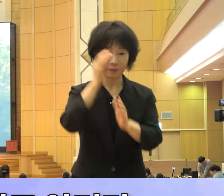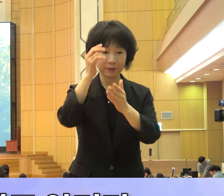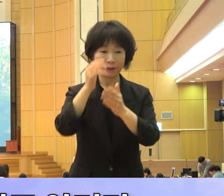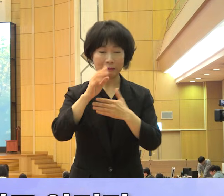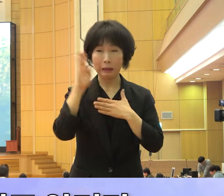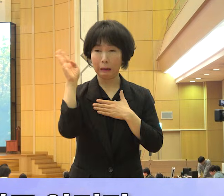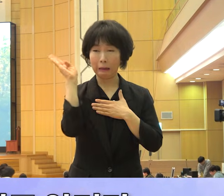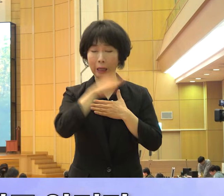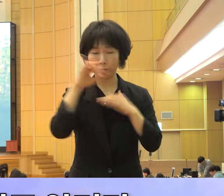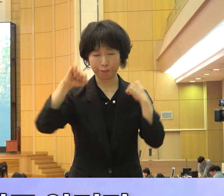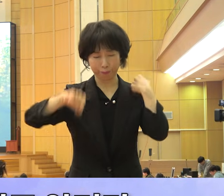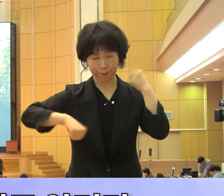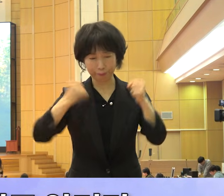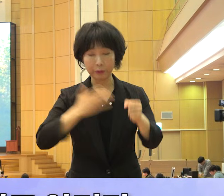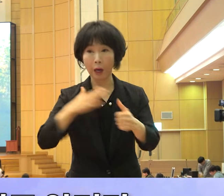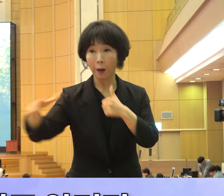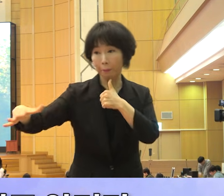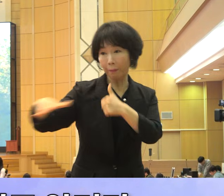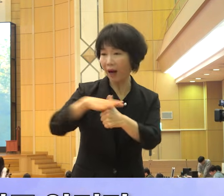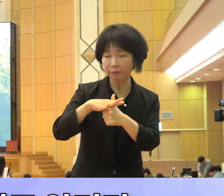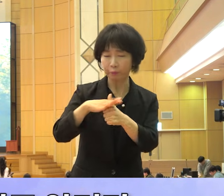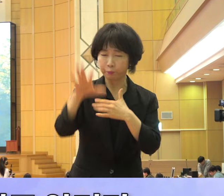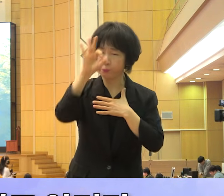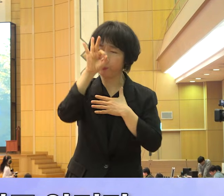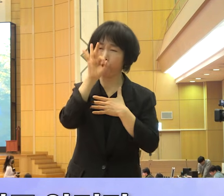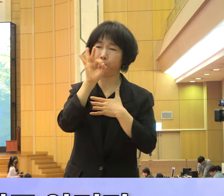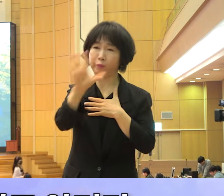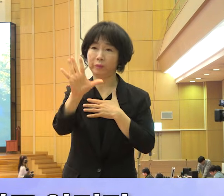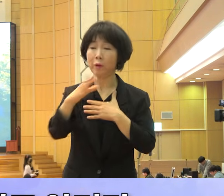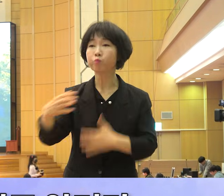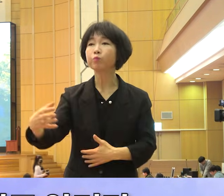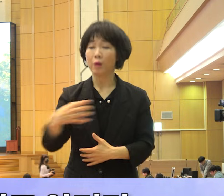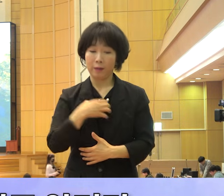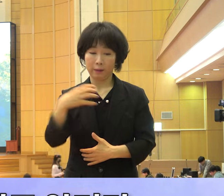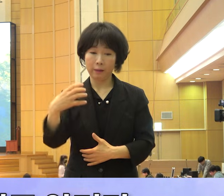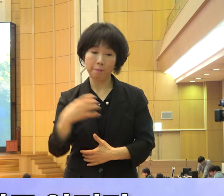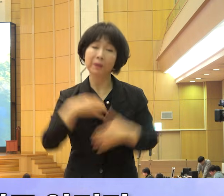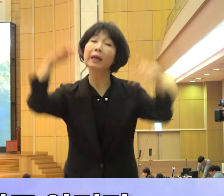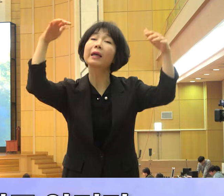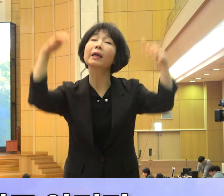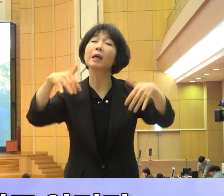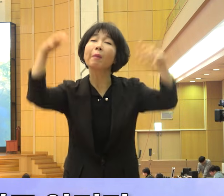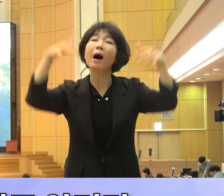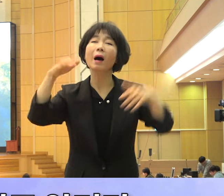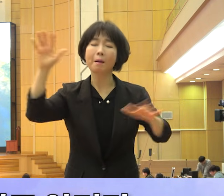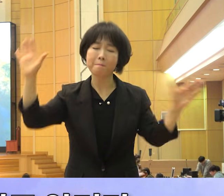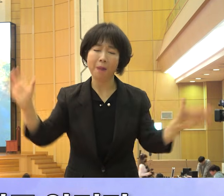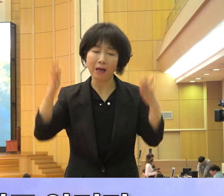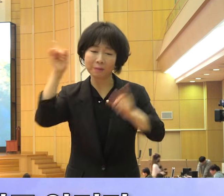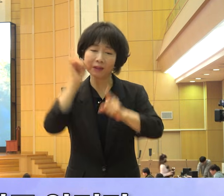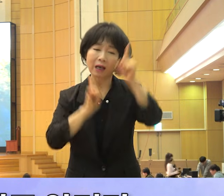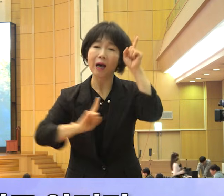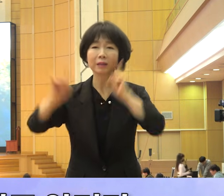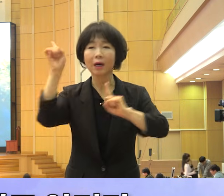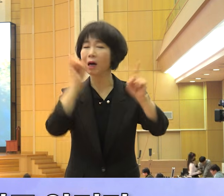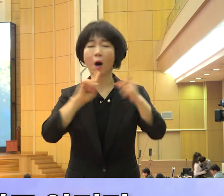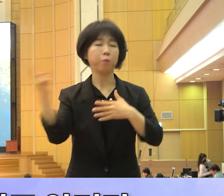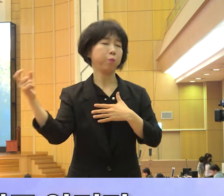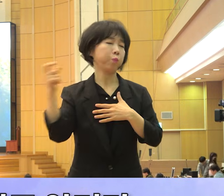못된 짐승 나를 해치 못하고 거친 비바람